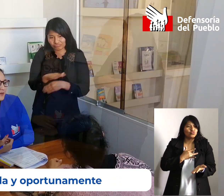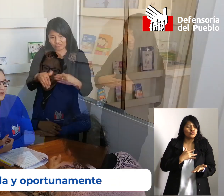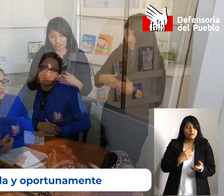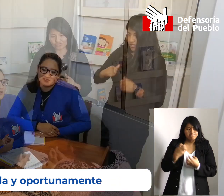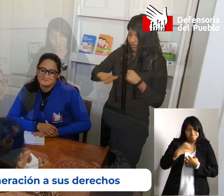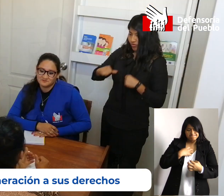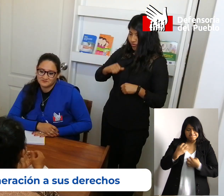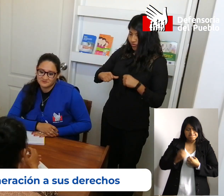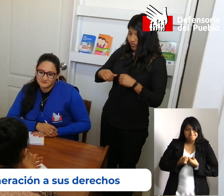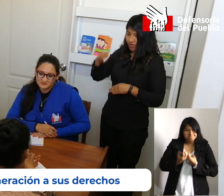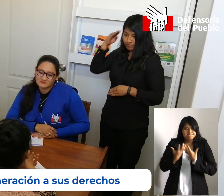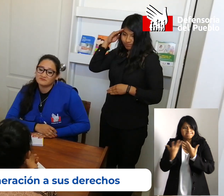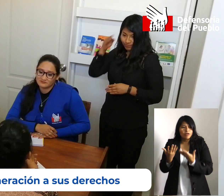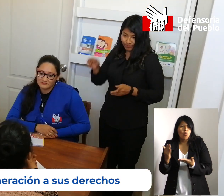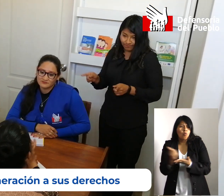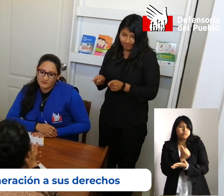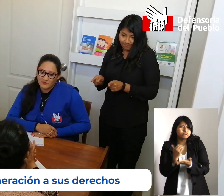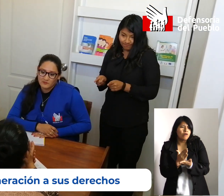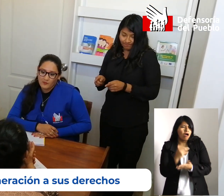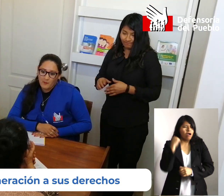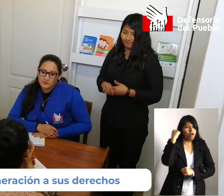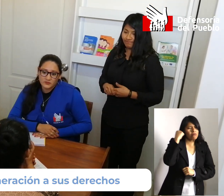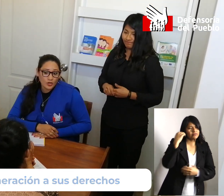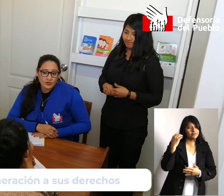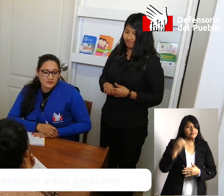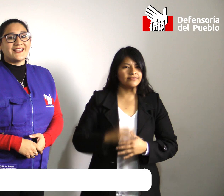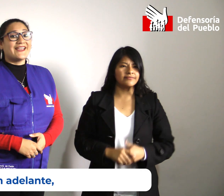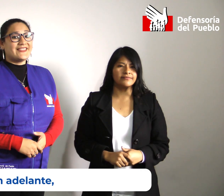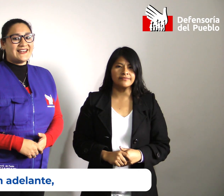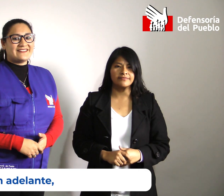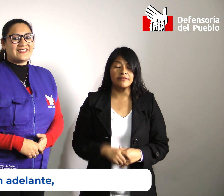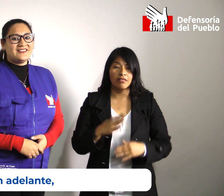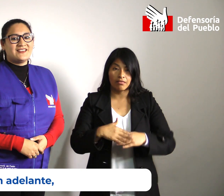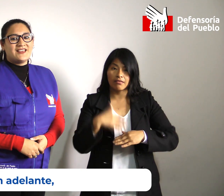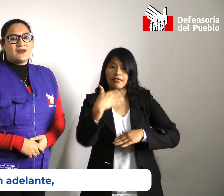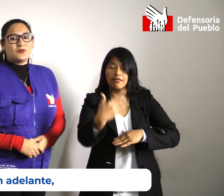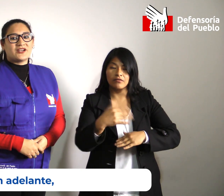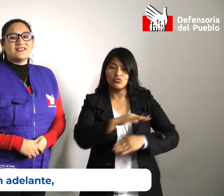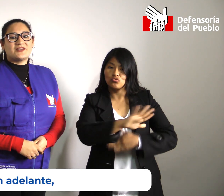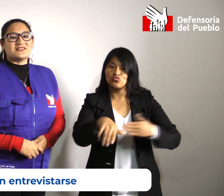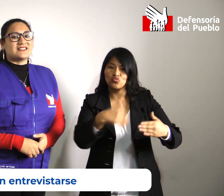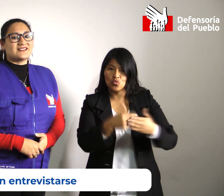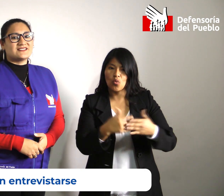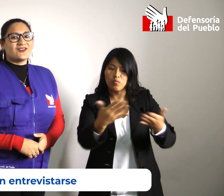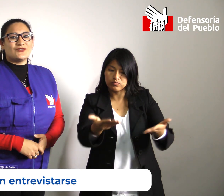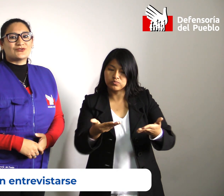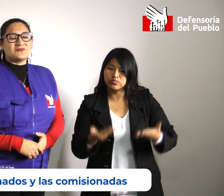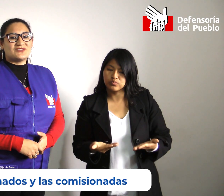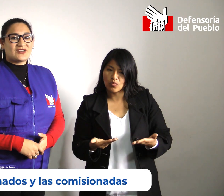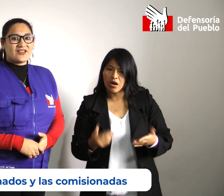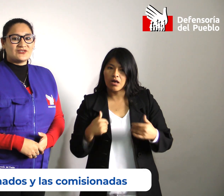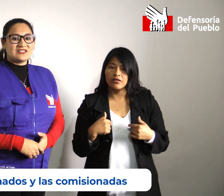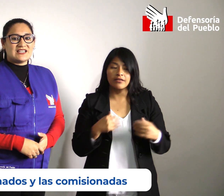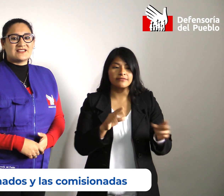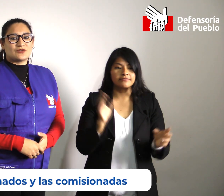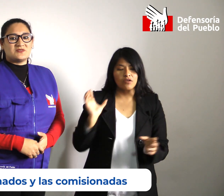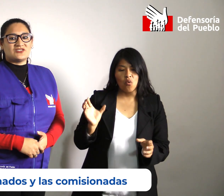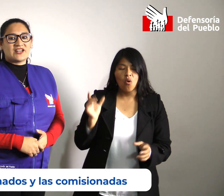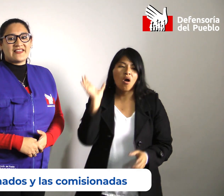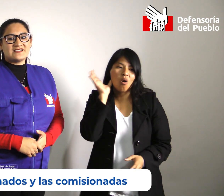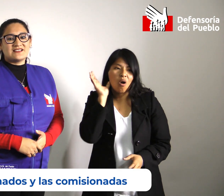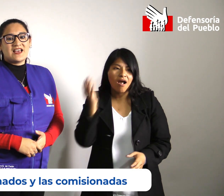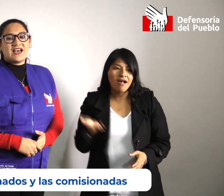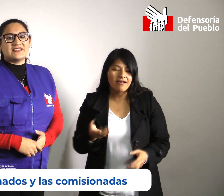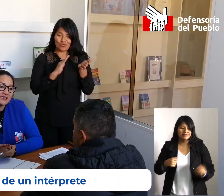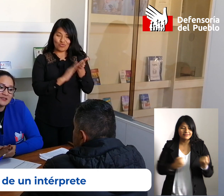oportunamente cualquier vulneración a sus derechos. En adelante podrán entrevistarse con los comisionados y las